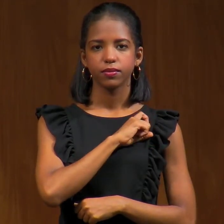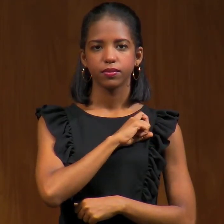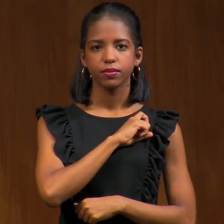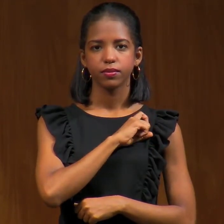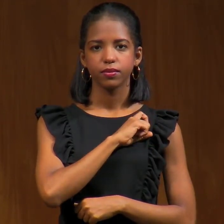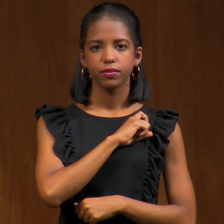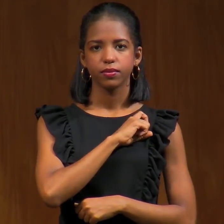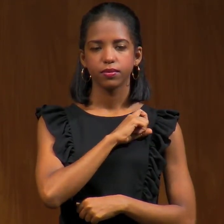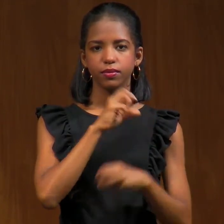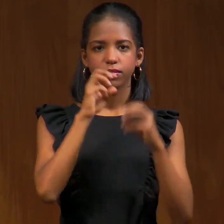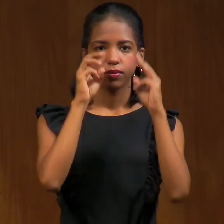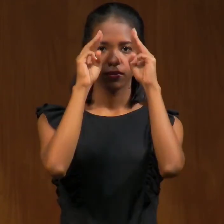México,